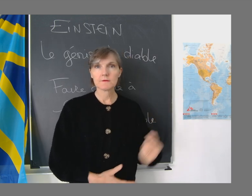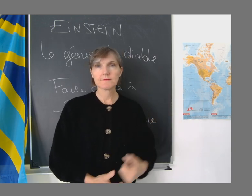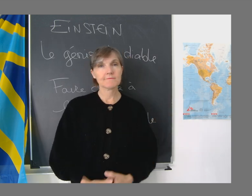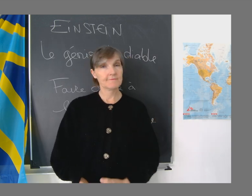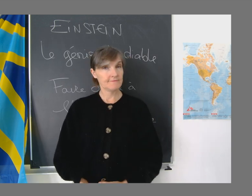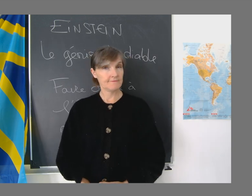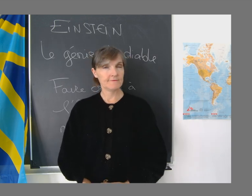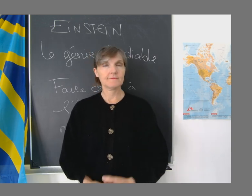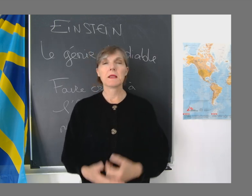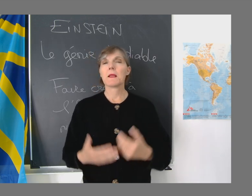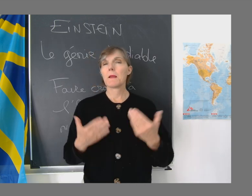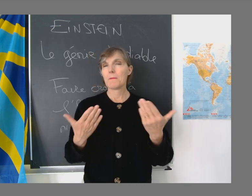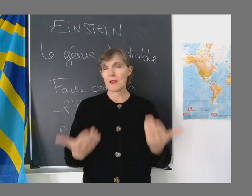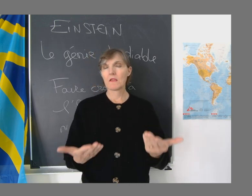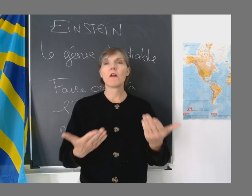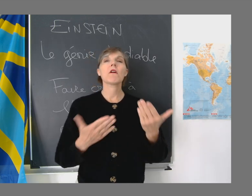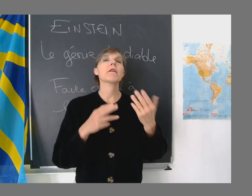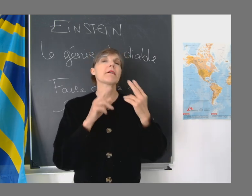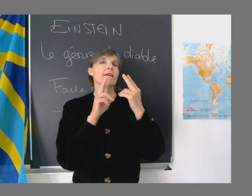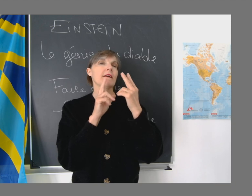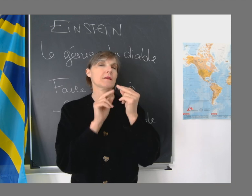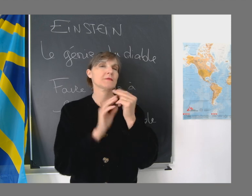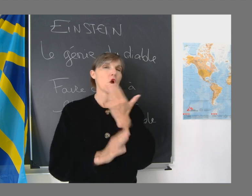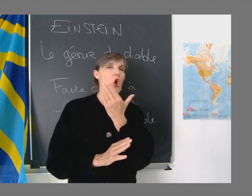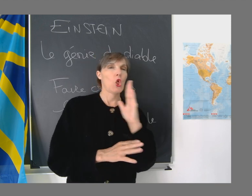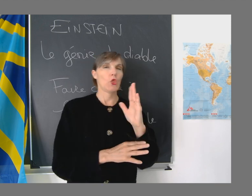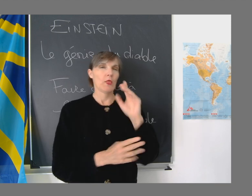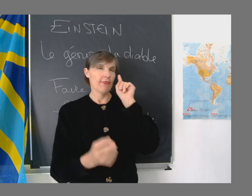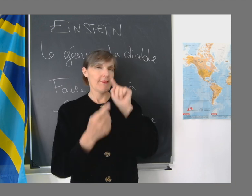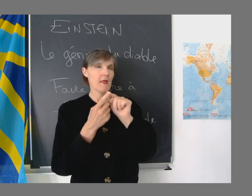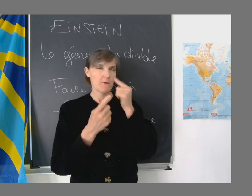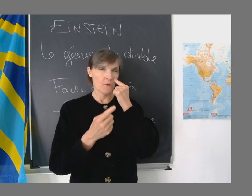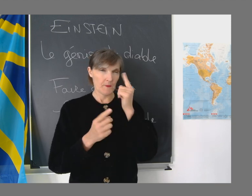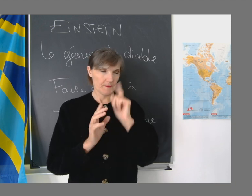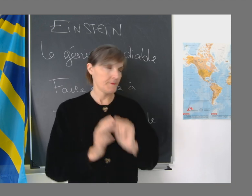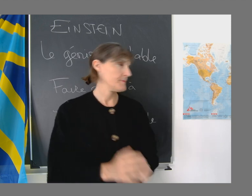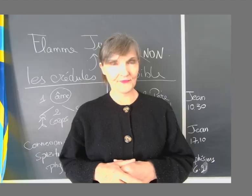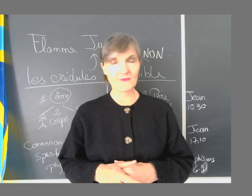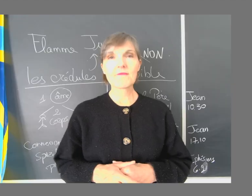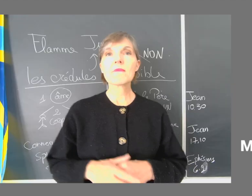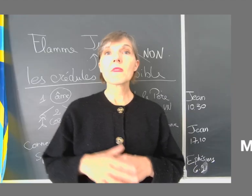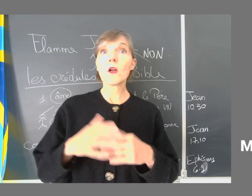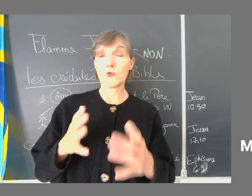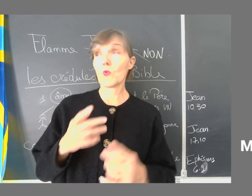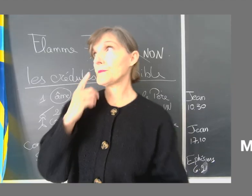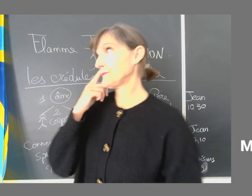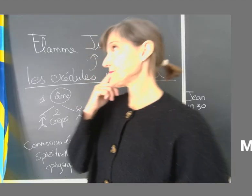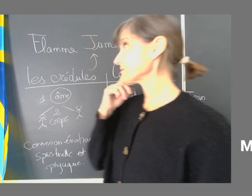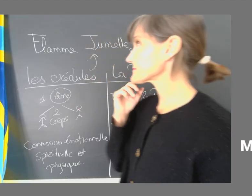donc le diable a réussi à faire ça c'est ce que dit Einstein maintenant un autre thème